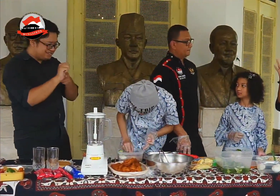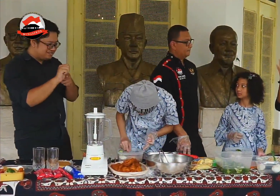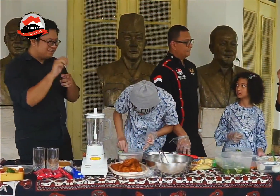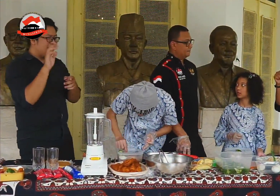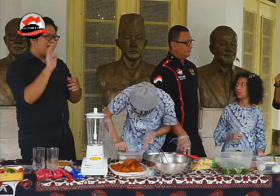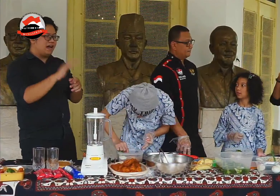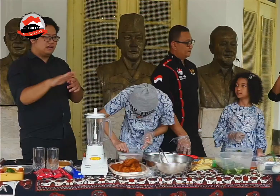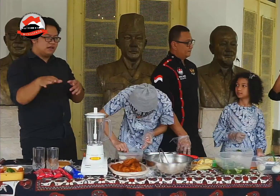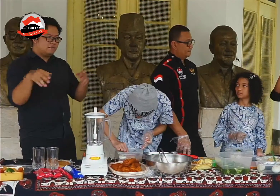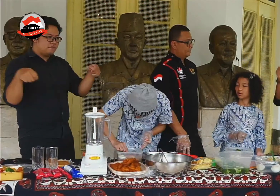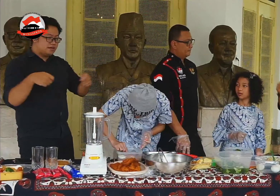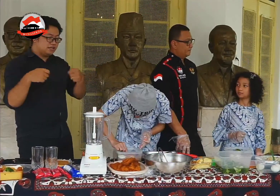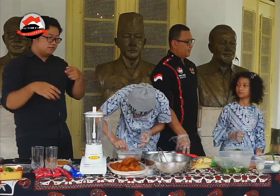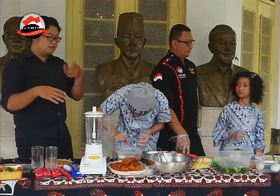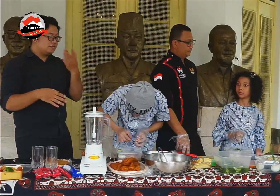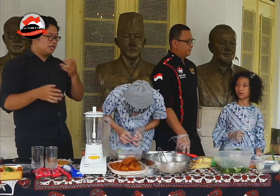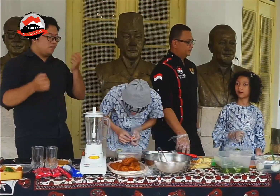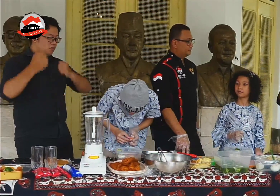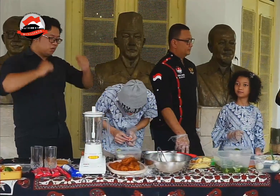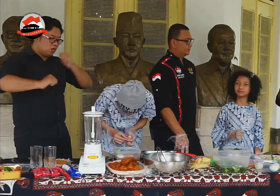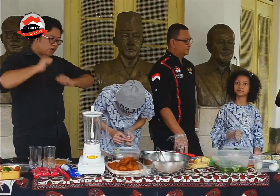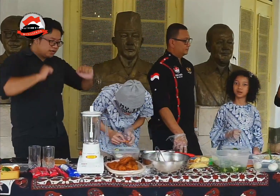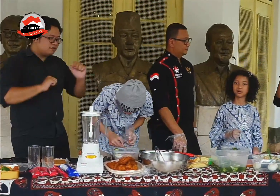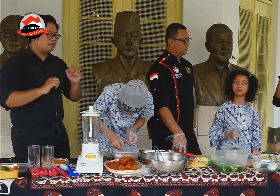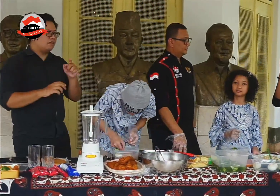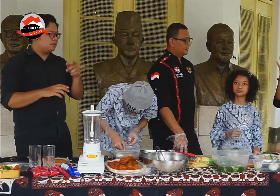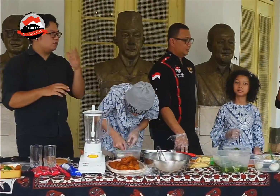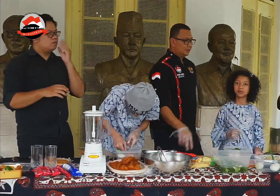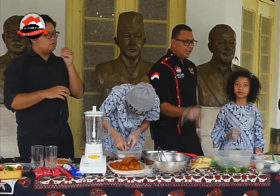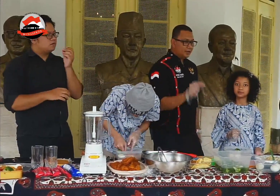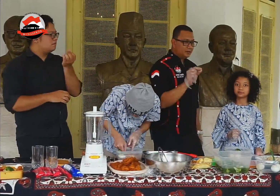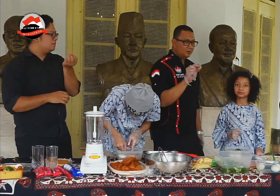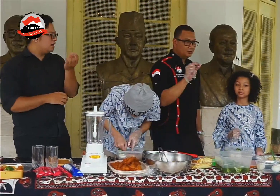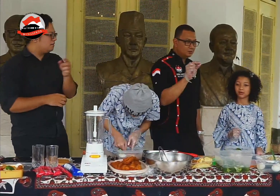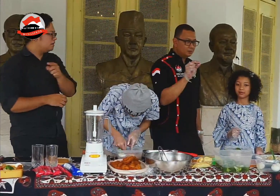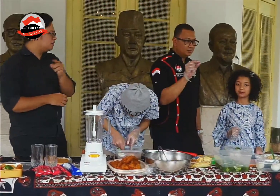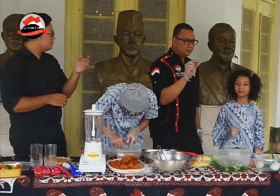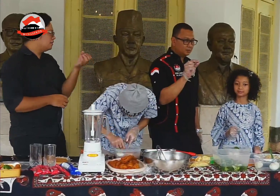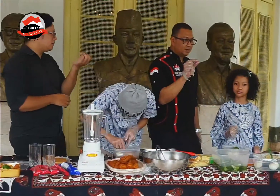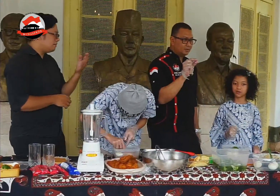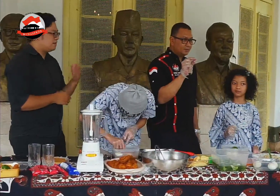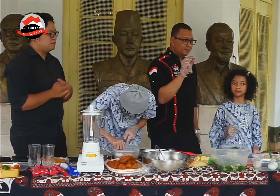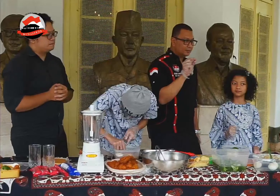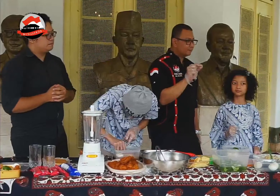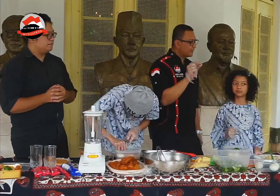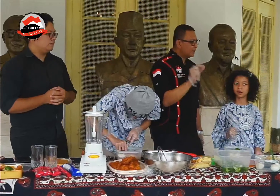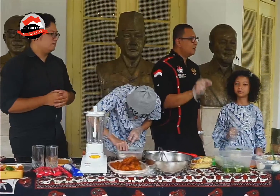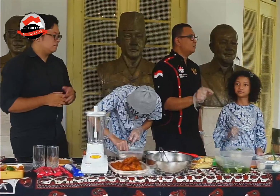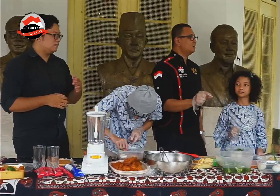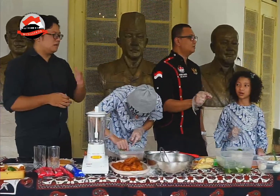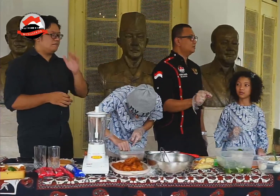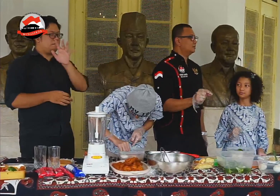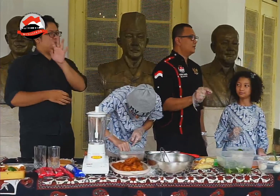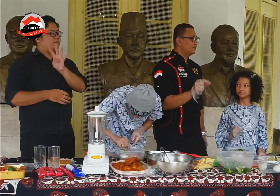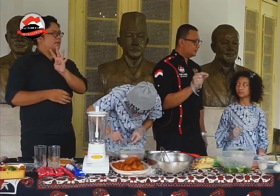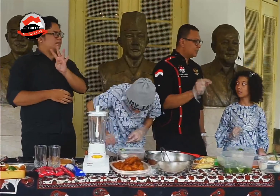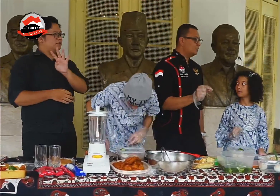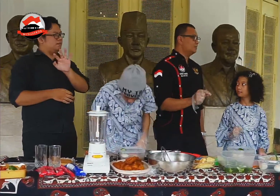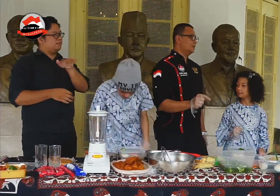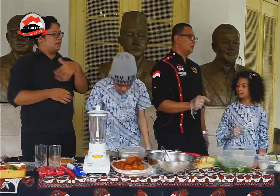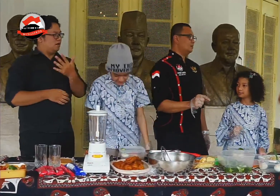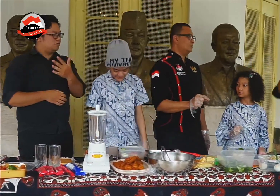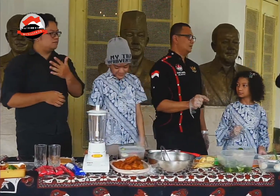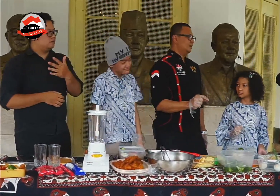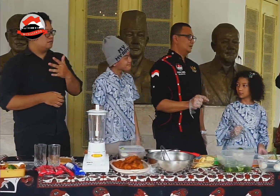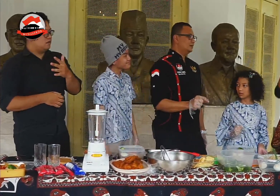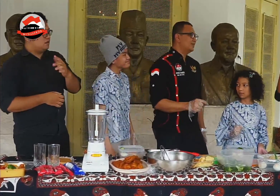kalau masak itu kan yang dilatih motoriknya. Ya. Nah, itu umur usia berapa sih? Dari umur dari 4 tahun. 4 tahun bisa tahun, ke